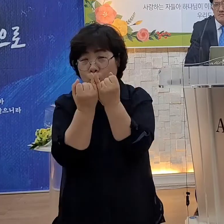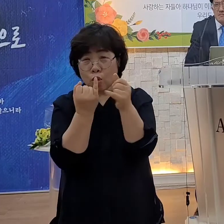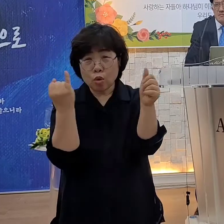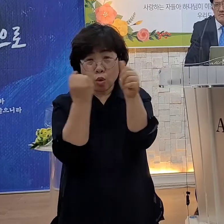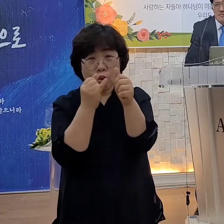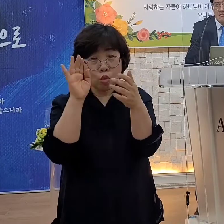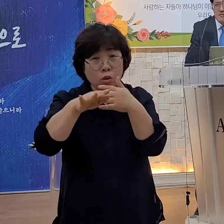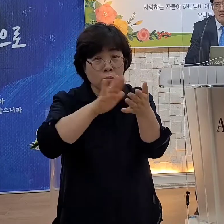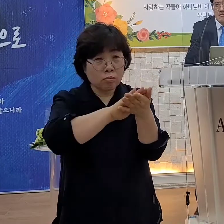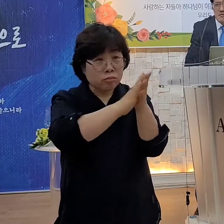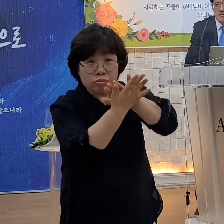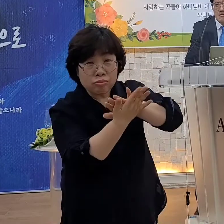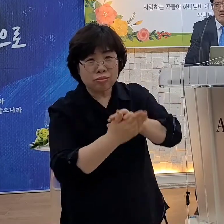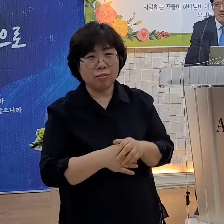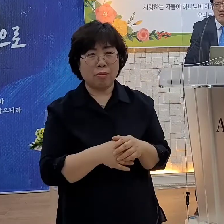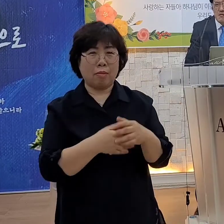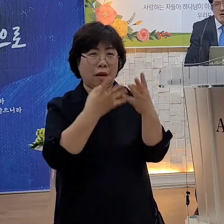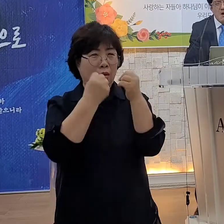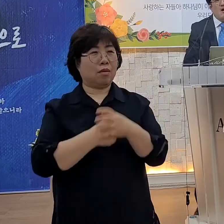돌변.